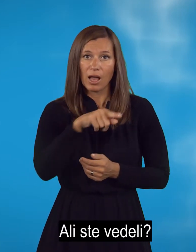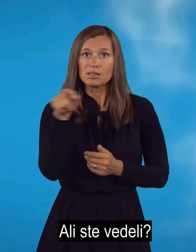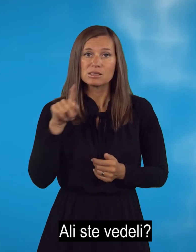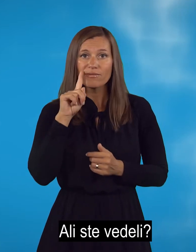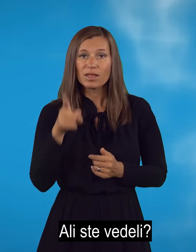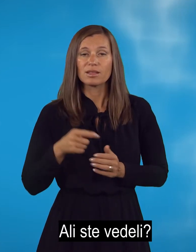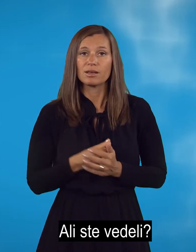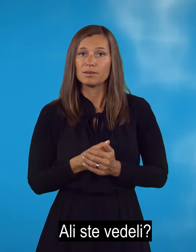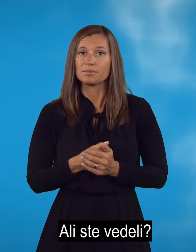ste vedeli?